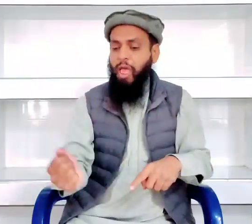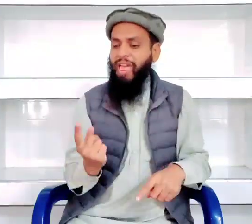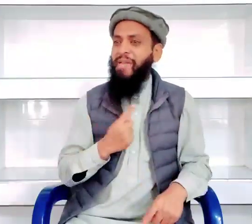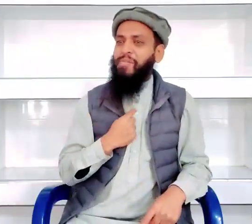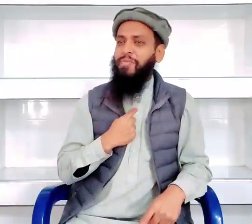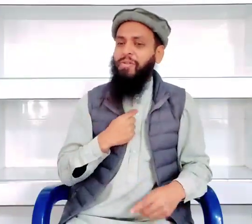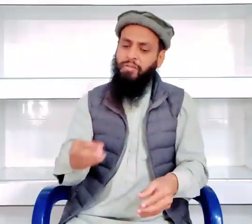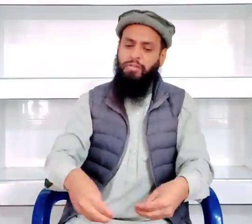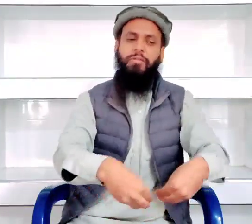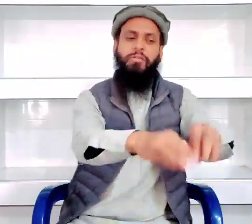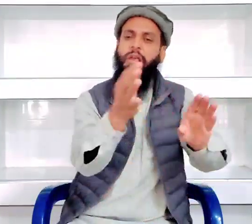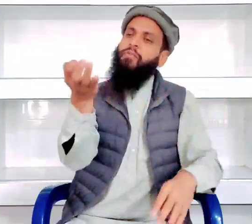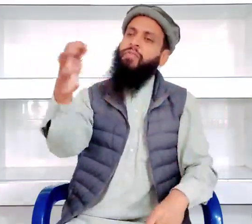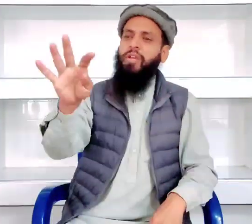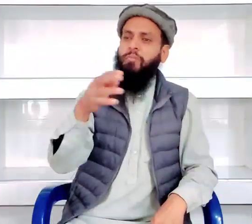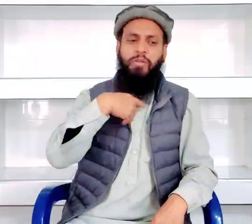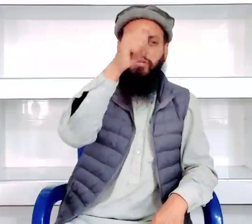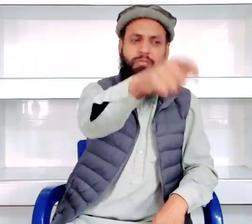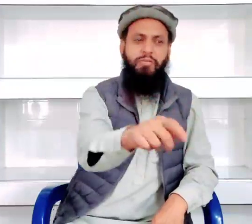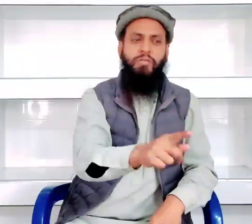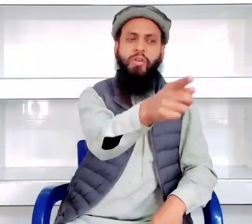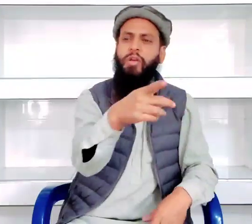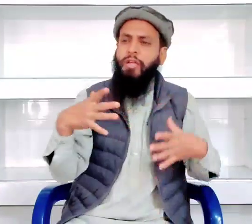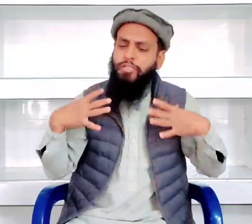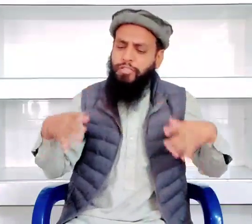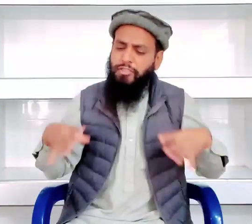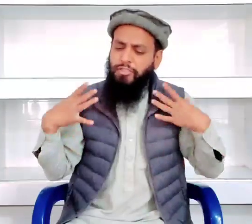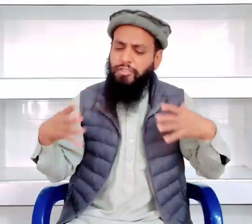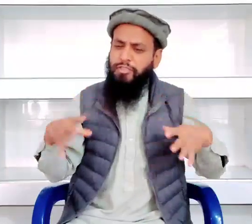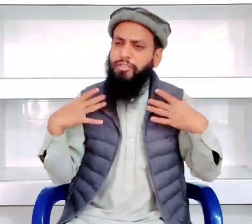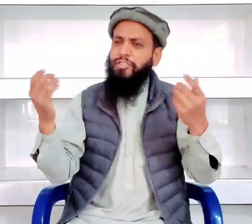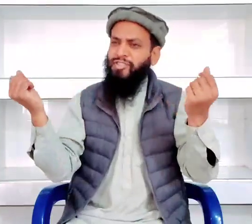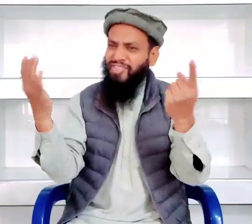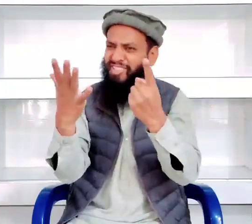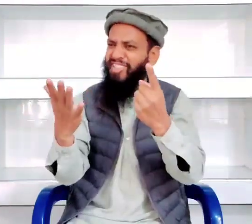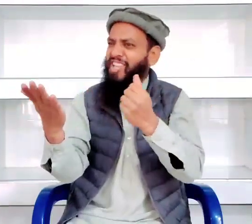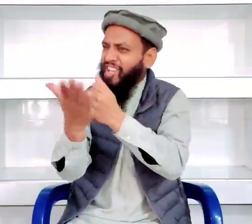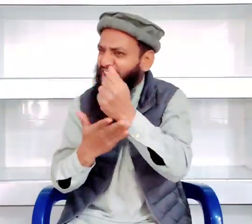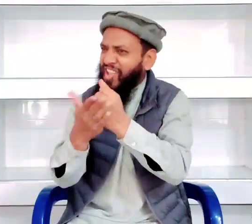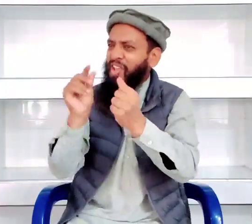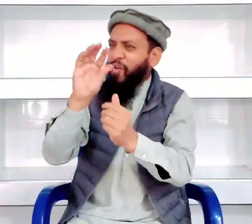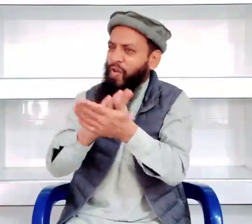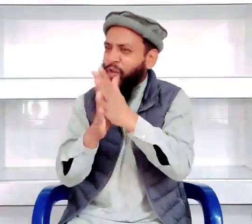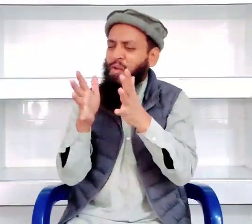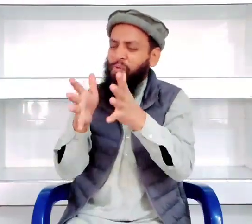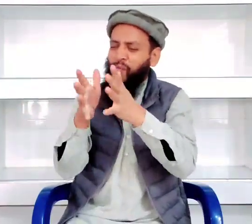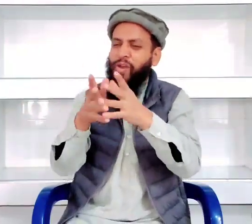پھلاں دے بدلے ویکھنا اے جائز نہیں اے درست نہیں اے بندہ آکھے کہ نا میرے حضور